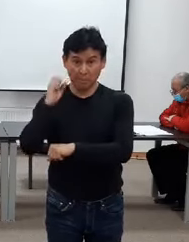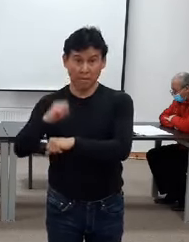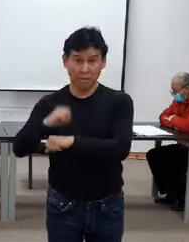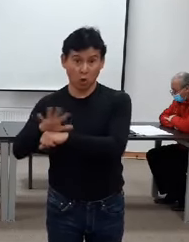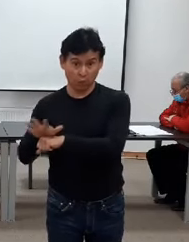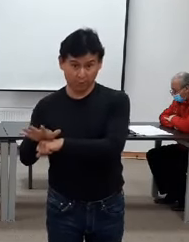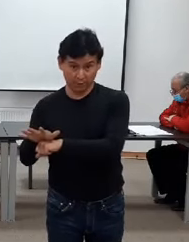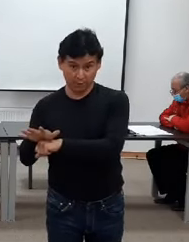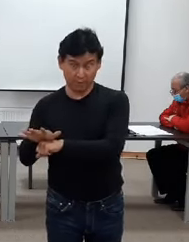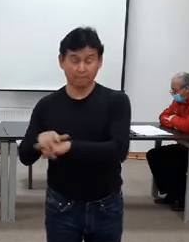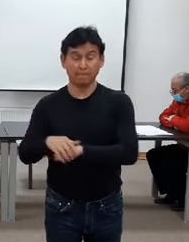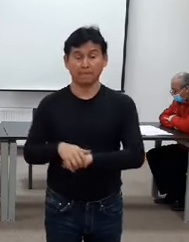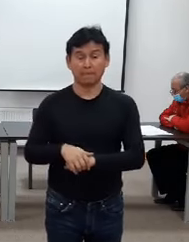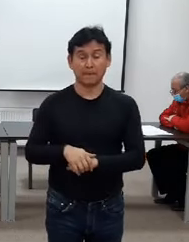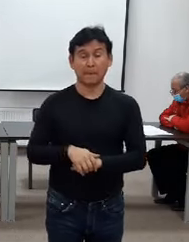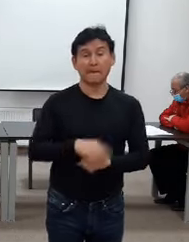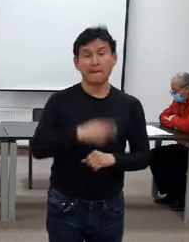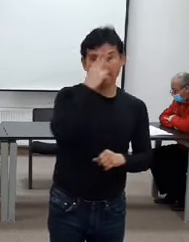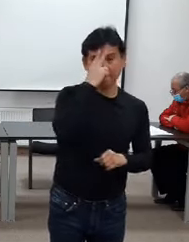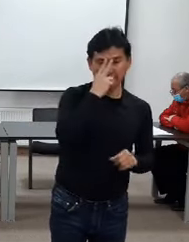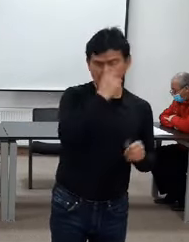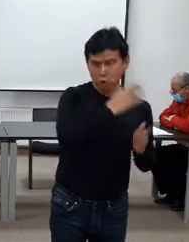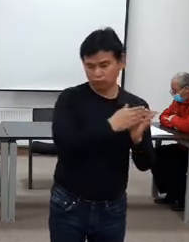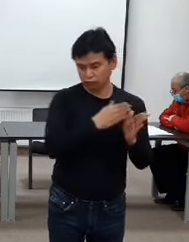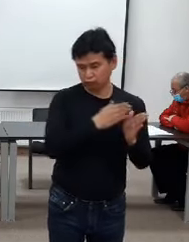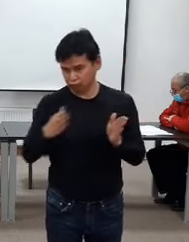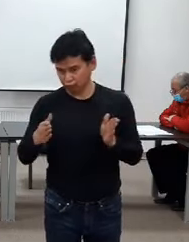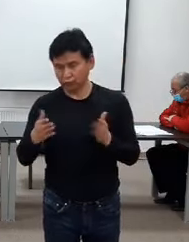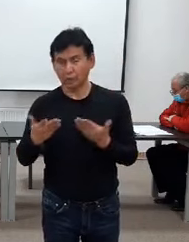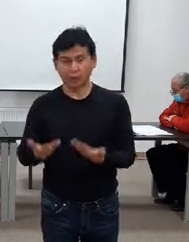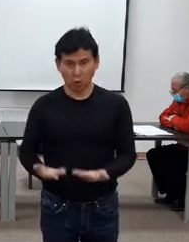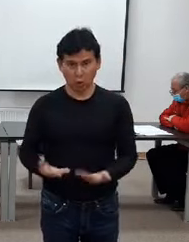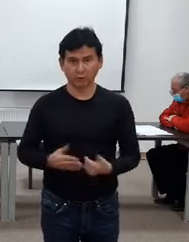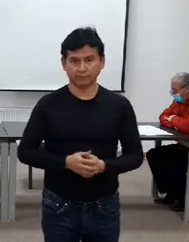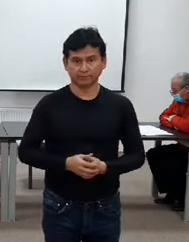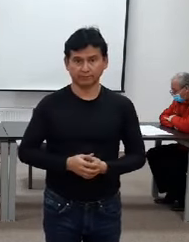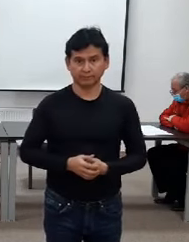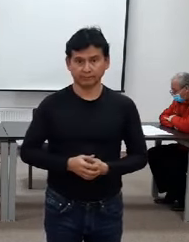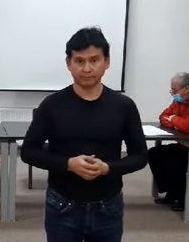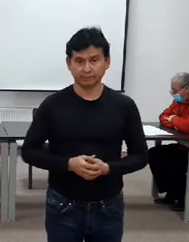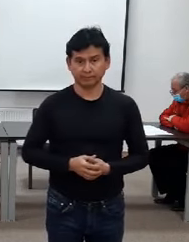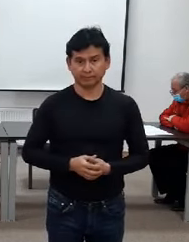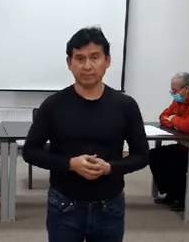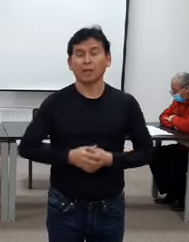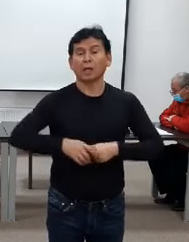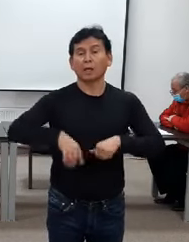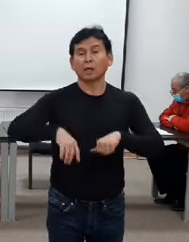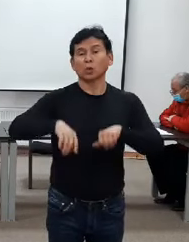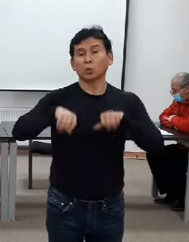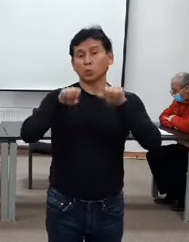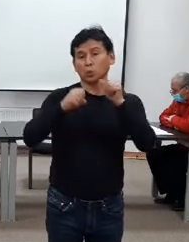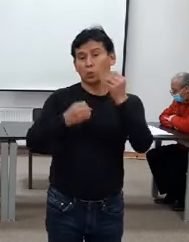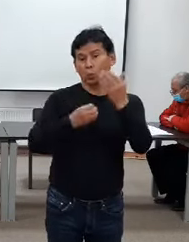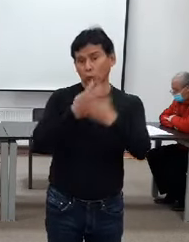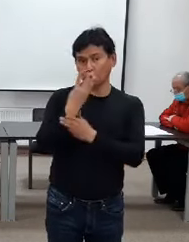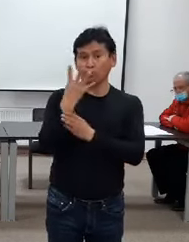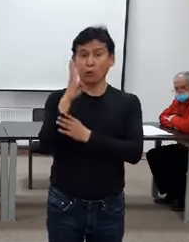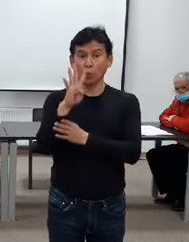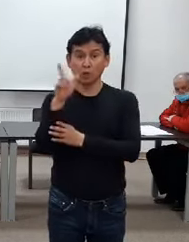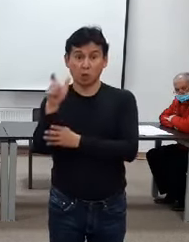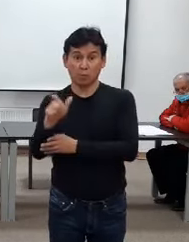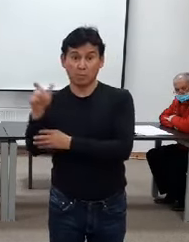COVID-19 desde marzo a la fecha. Se trata, ¿no es cierto?, de los nuevos cuatro casos que se han registrado